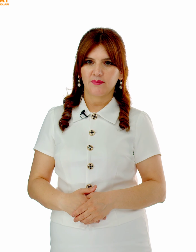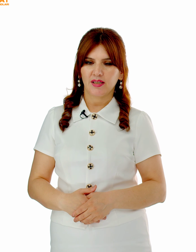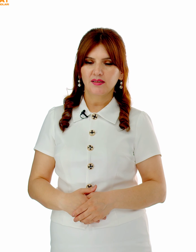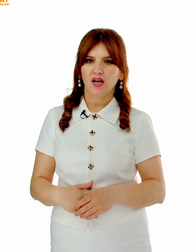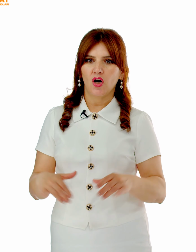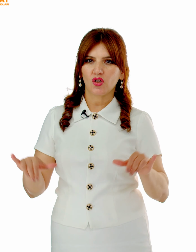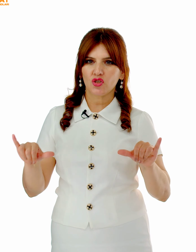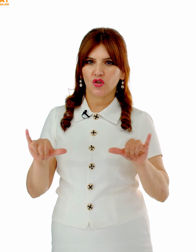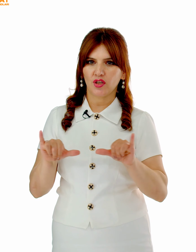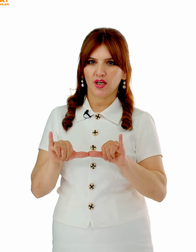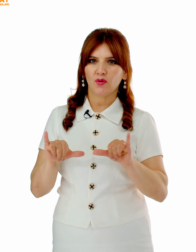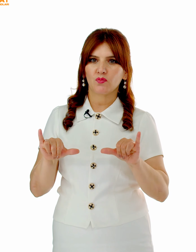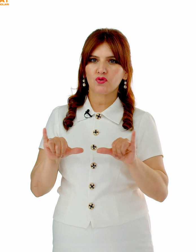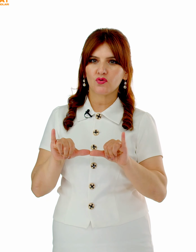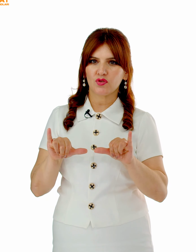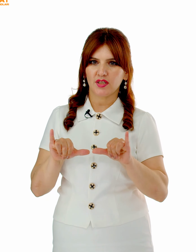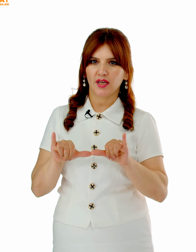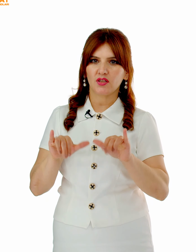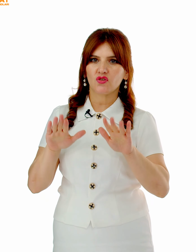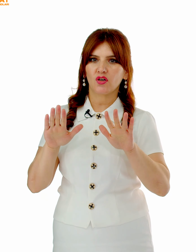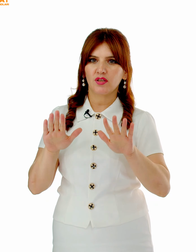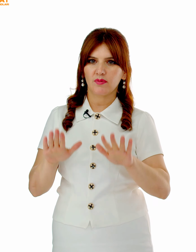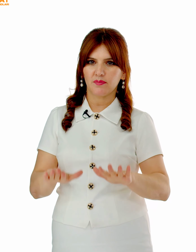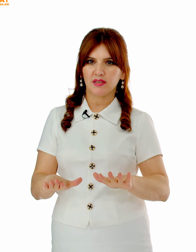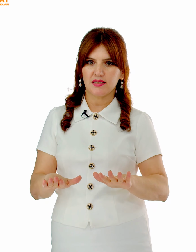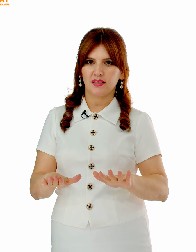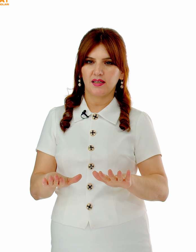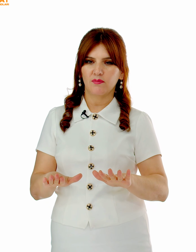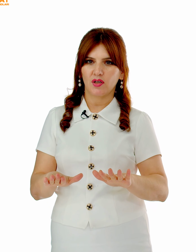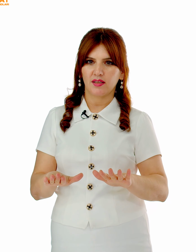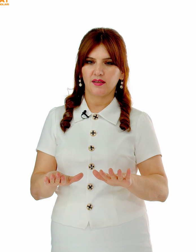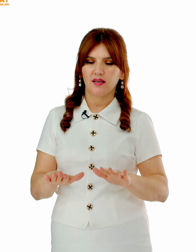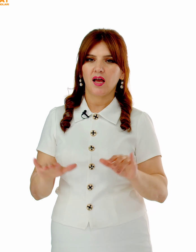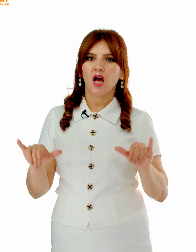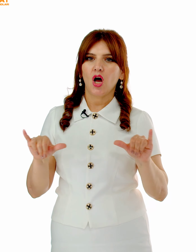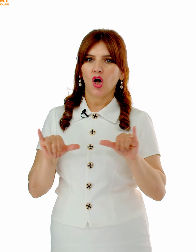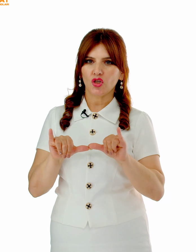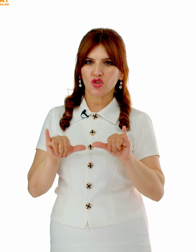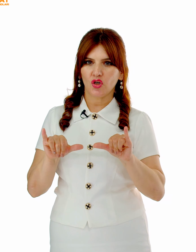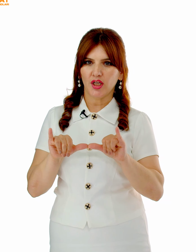Qaytaraman, oshxona. Bu so'zga joyi berib ketsanglar ham bo'ladi. Oshxona.